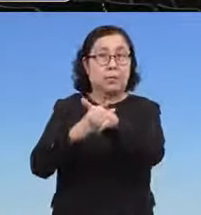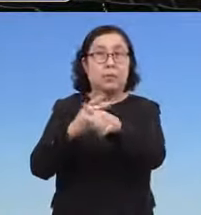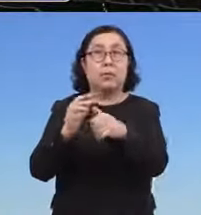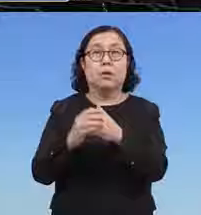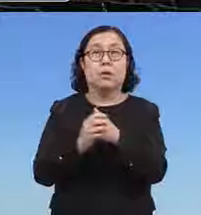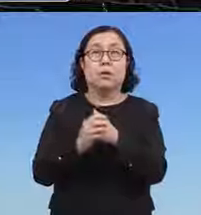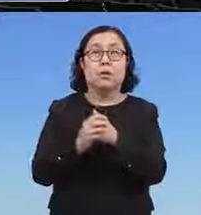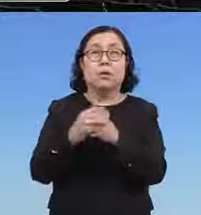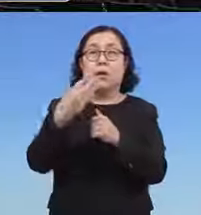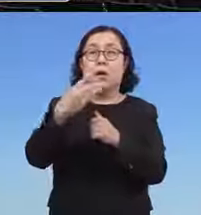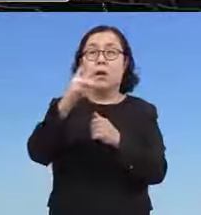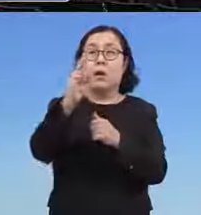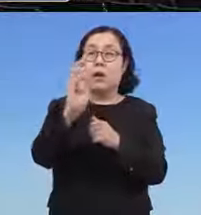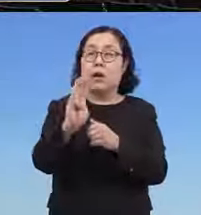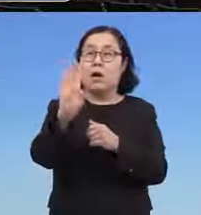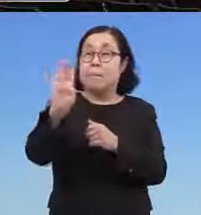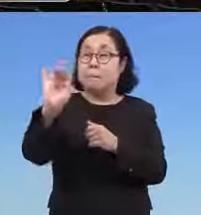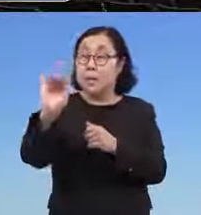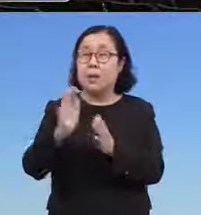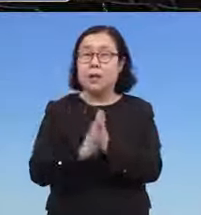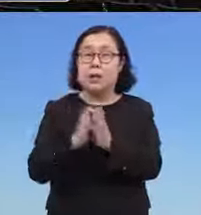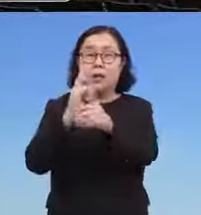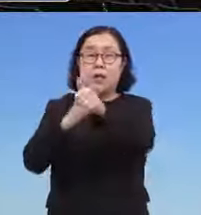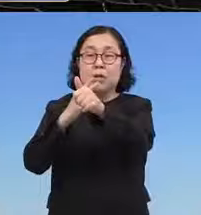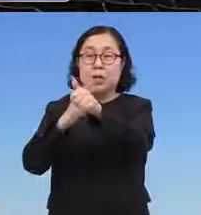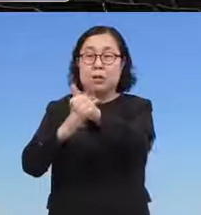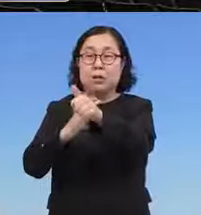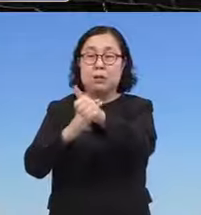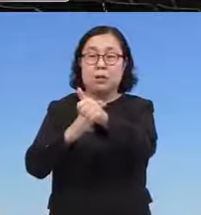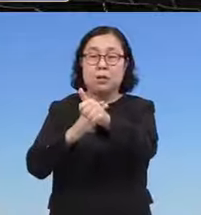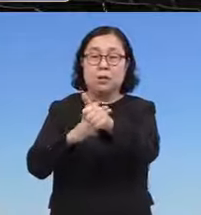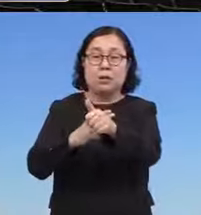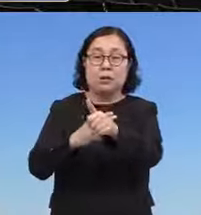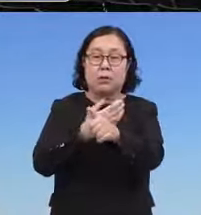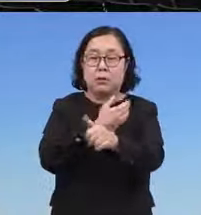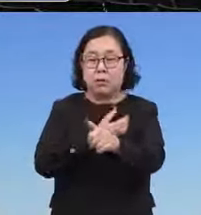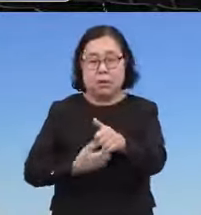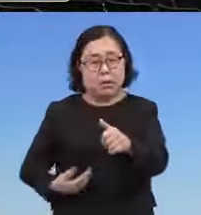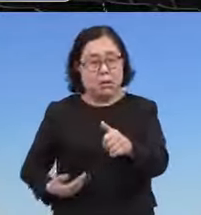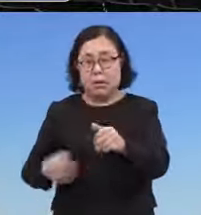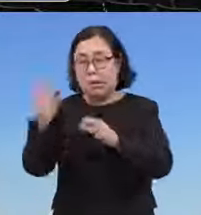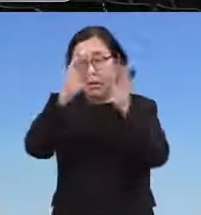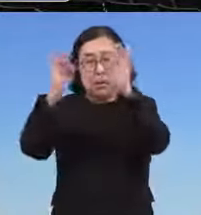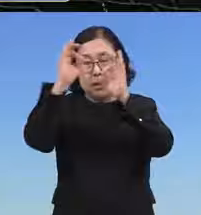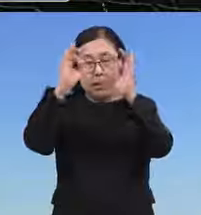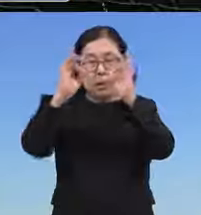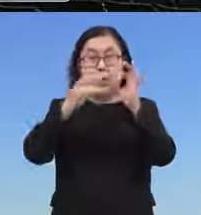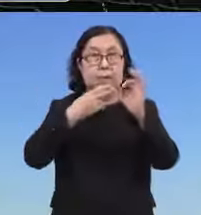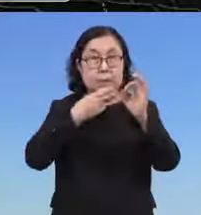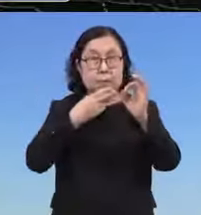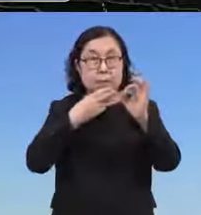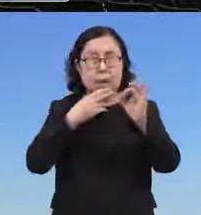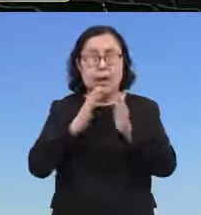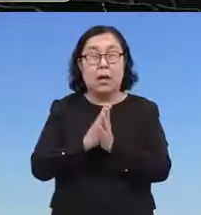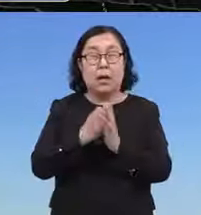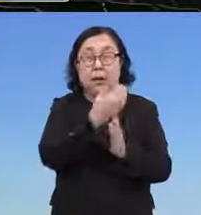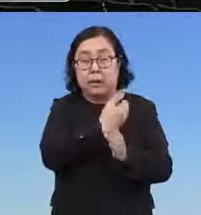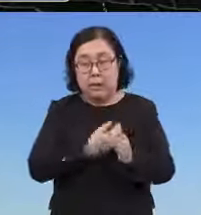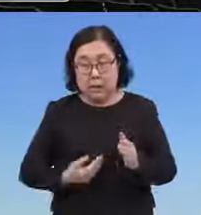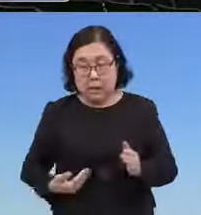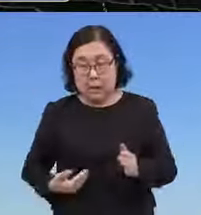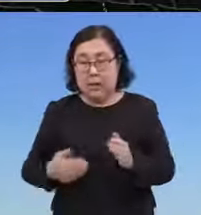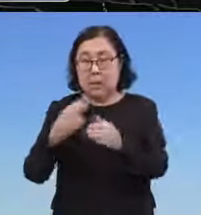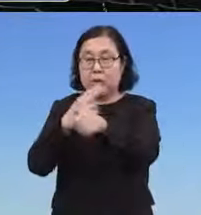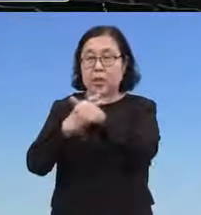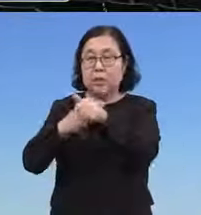랍비들은 스승이 나서서 제자들을 뽑는 게 아니라 제자들이 스승을 찾아간다는